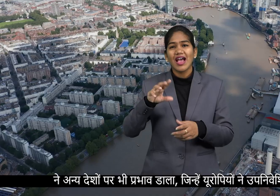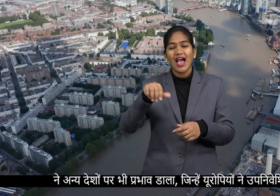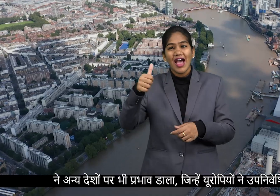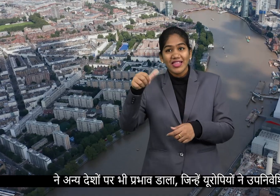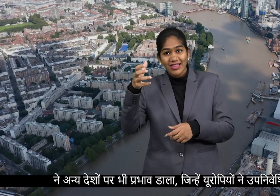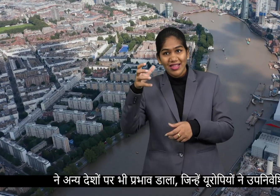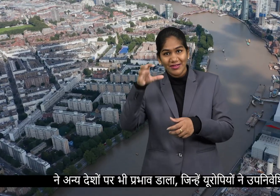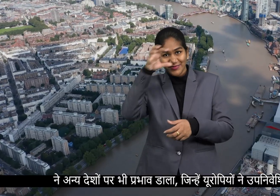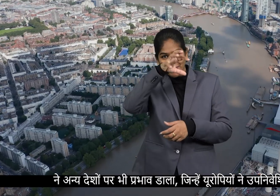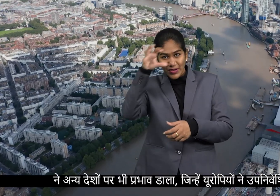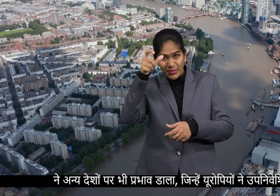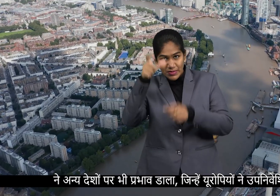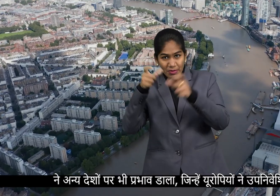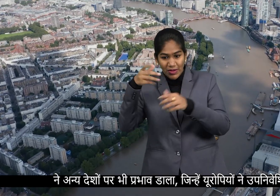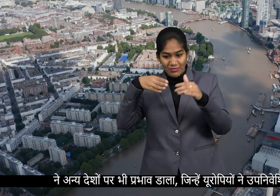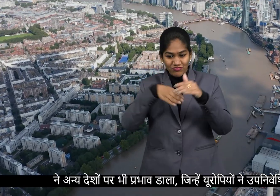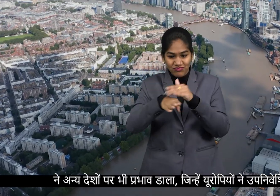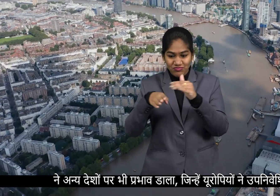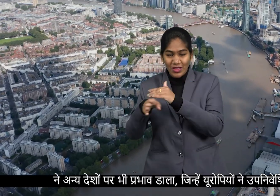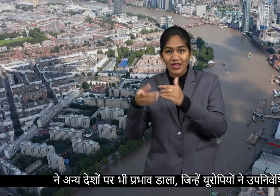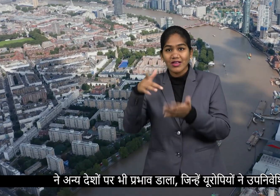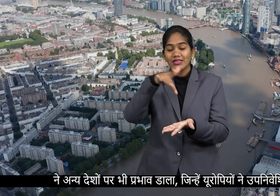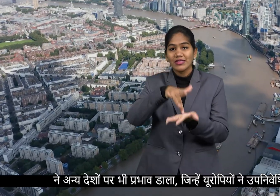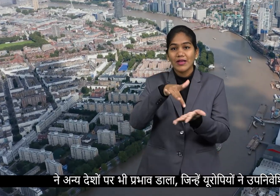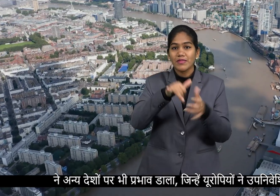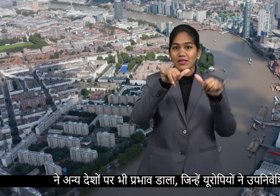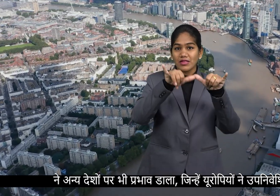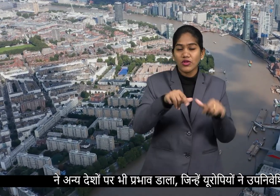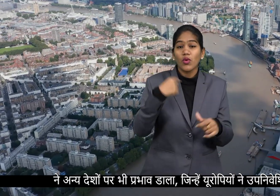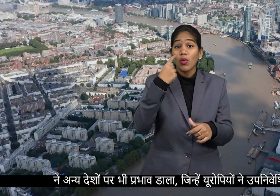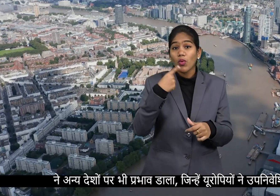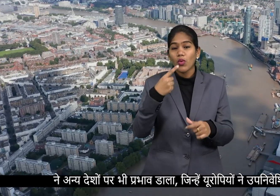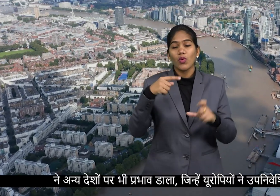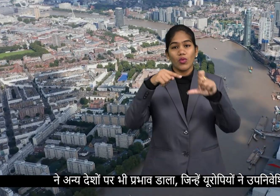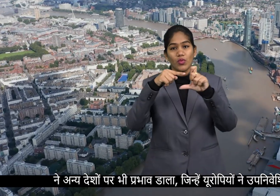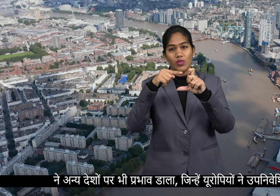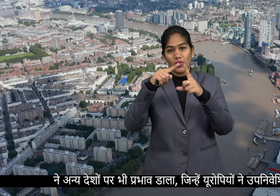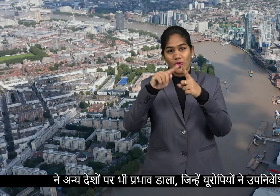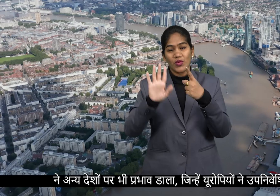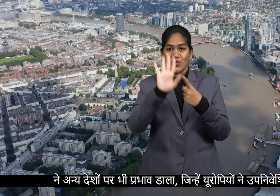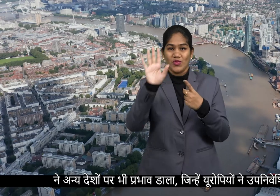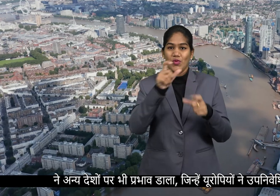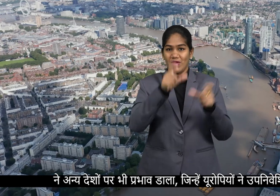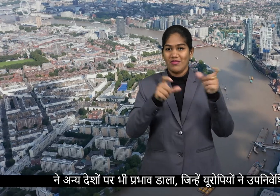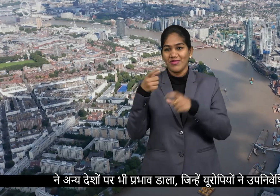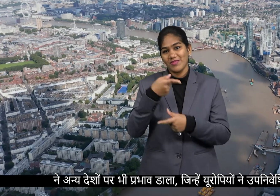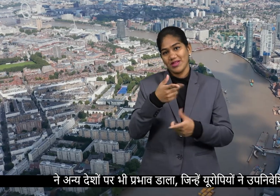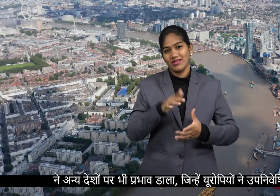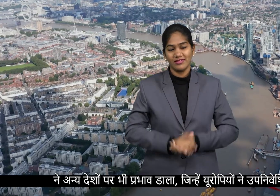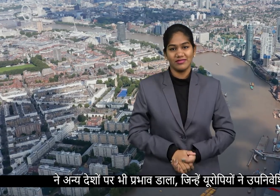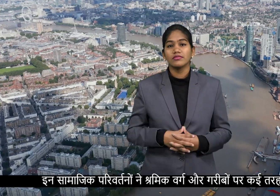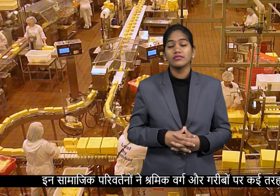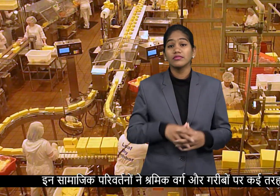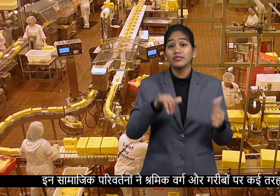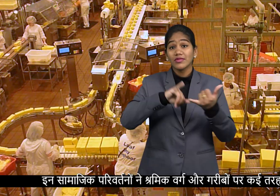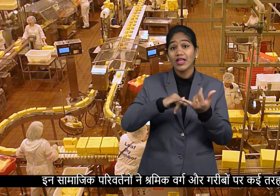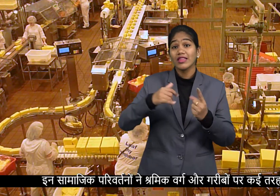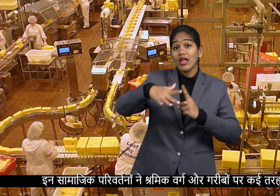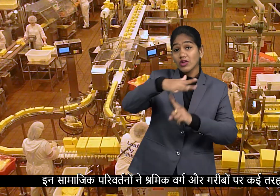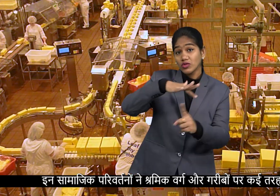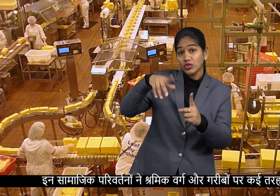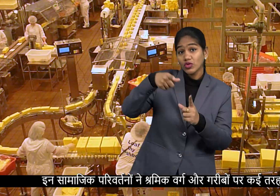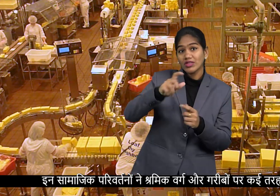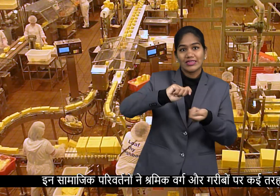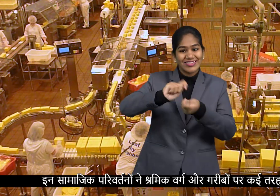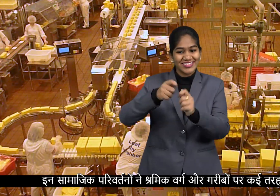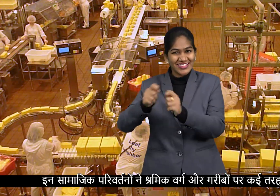भी प्रभाव डाला, जिन्हें यूरोपियों ने उपनिवेशित किया था। इन